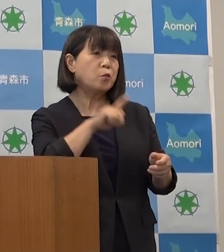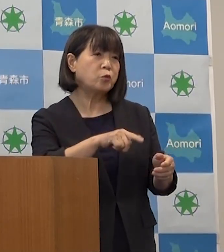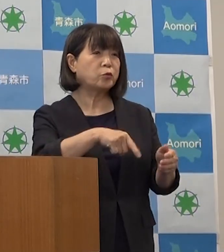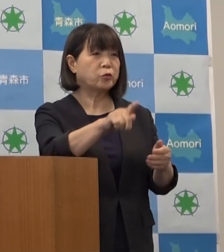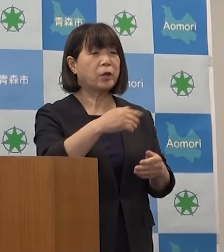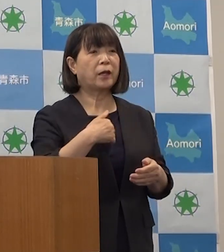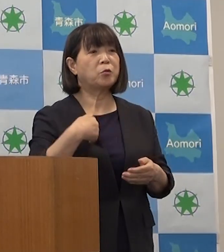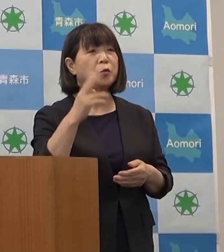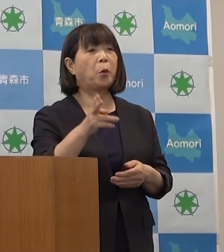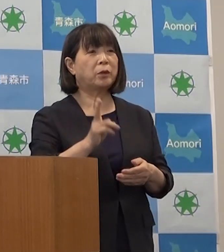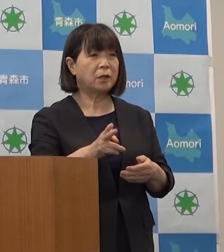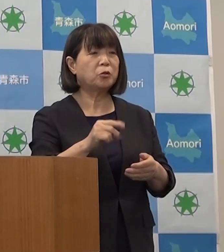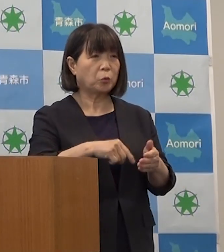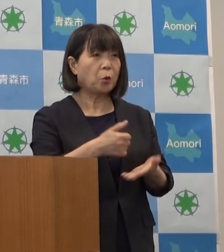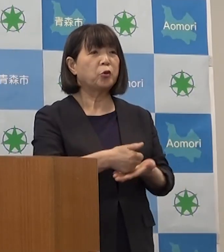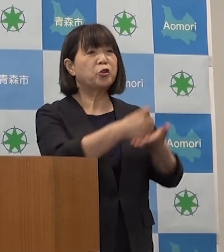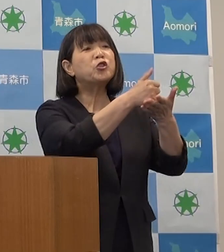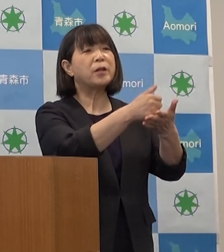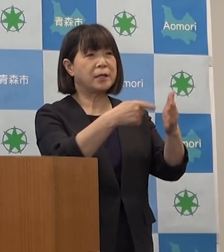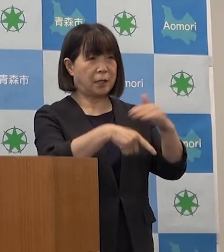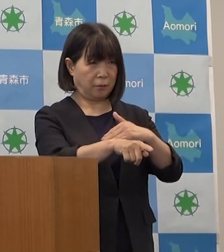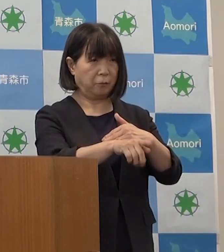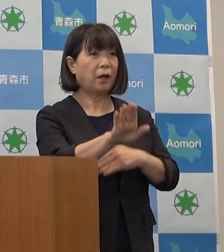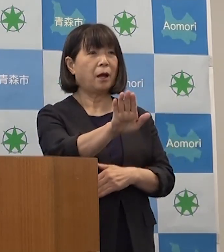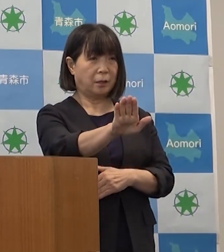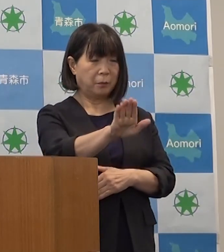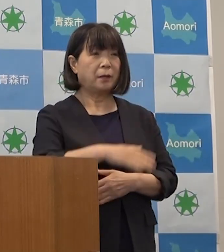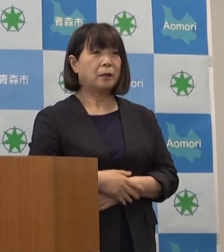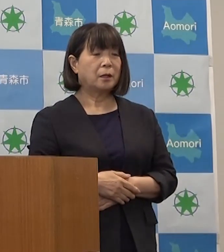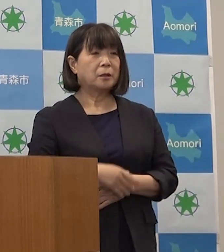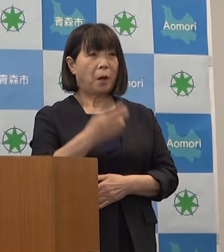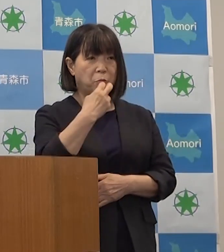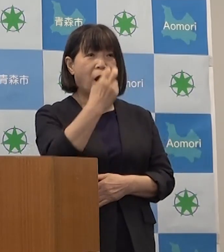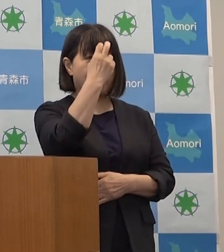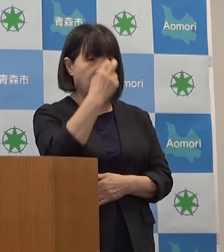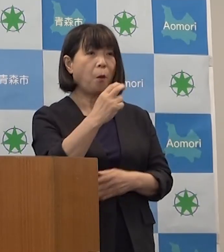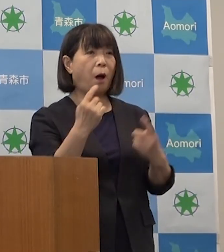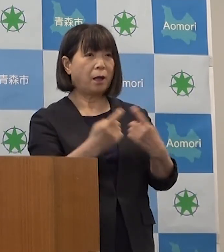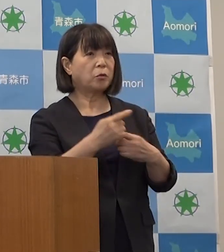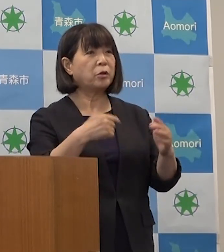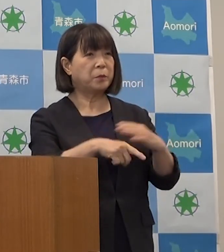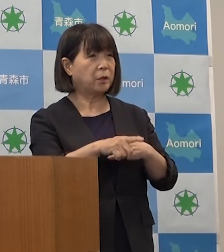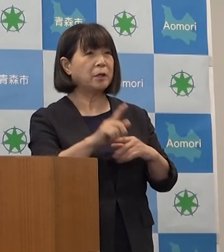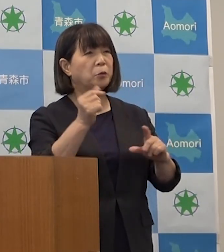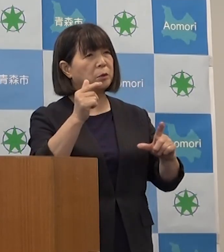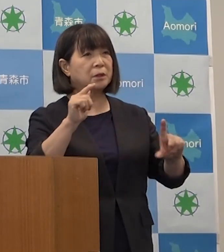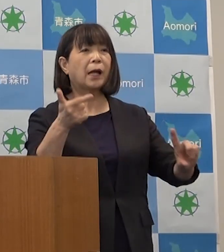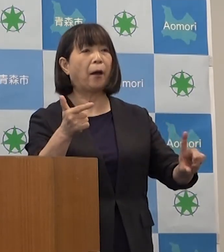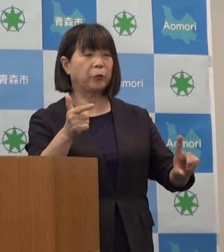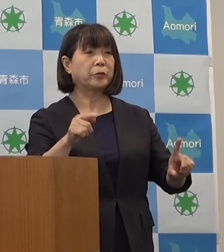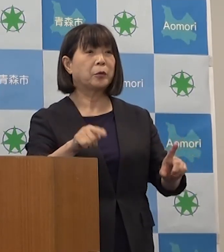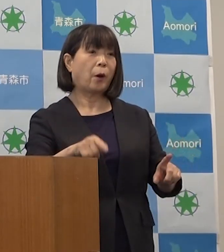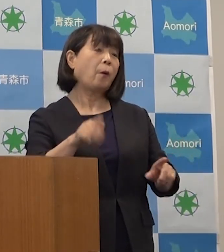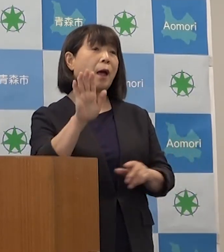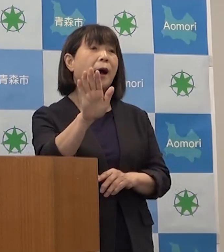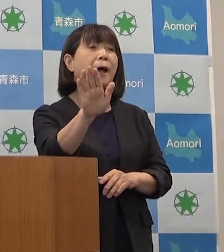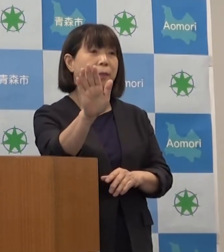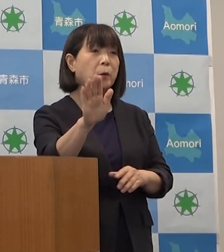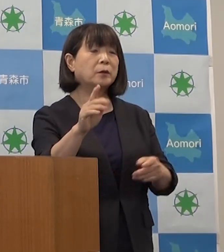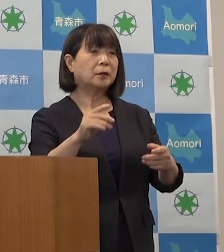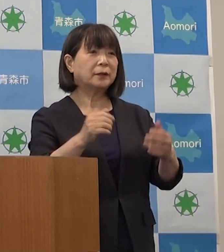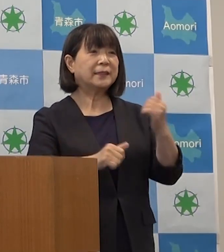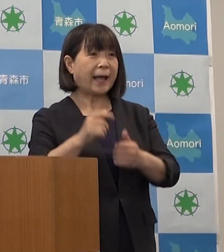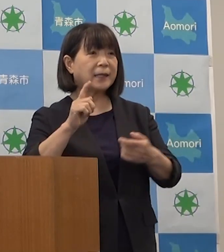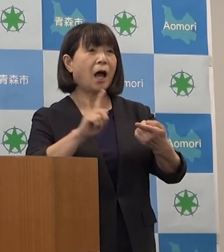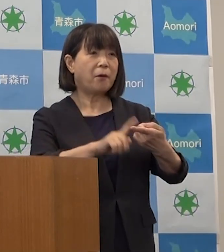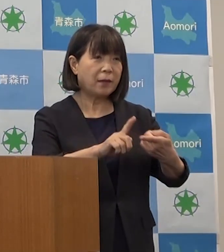要なので、それを優先したという形になります。なのでそういう意味ではブランド化というのとはちょっと違って、こちらは本当にそのこれからの時代に対応